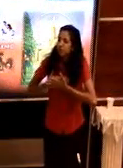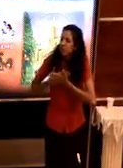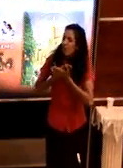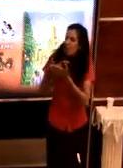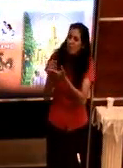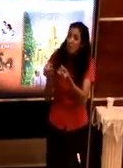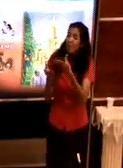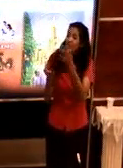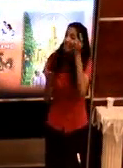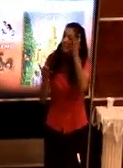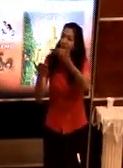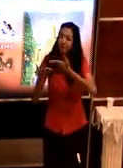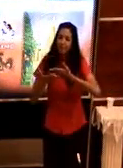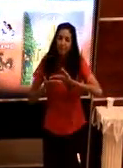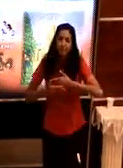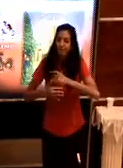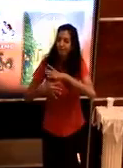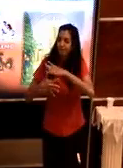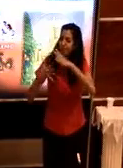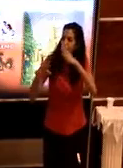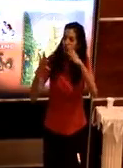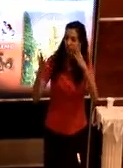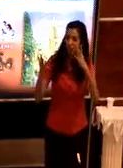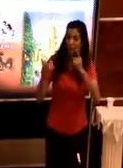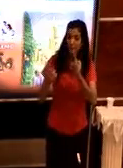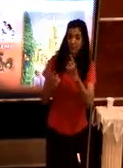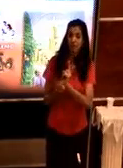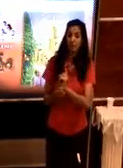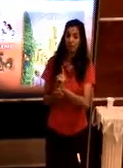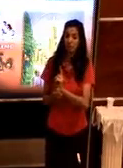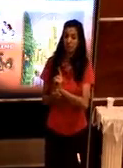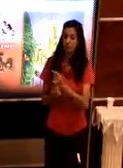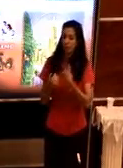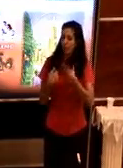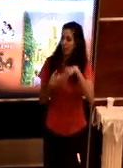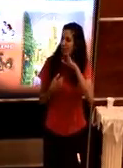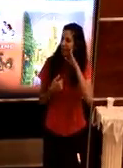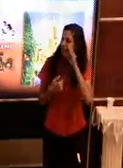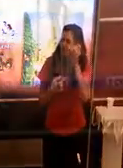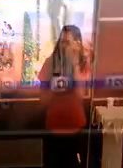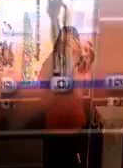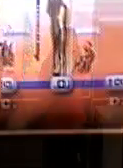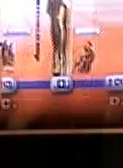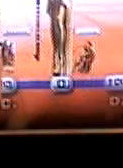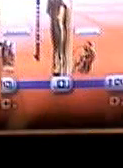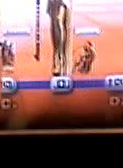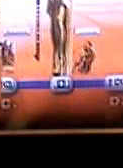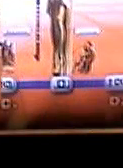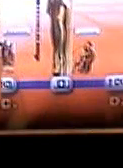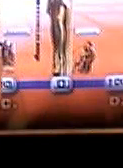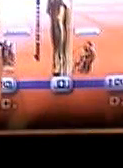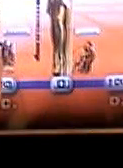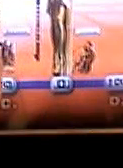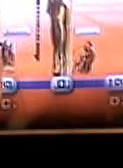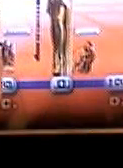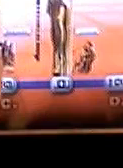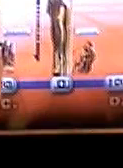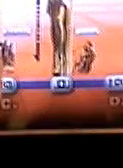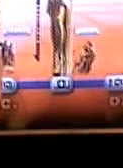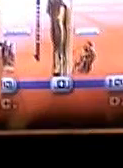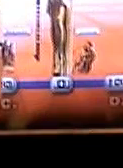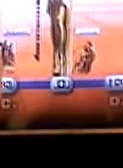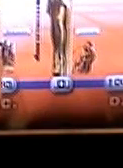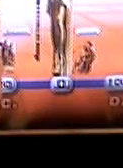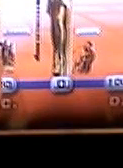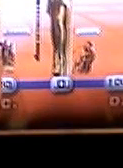gracia es inmensa. Pero Señor, perdona mis pecados y haz que pueda avanzar en los cortos días de